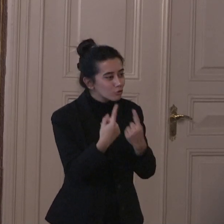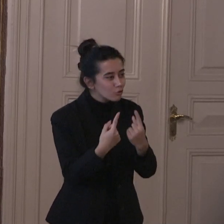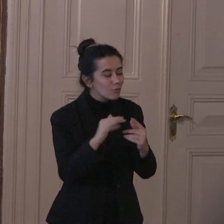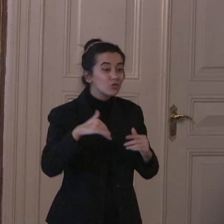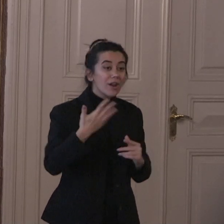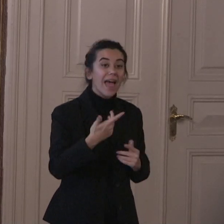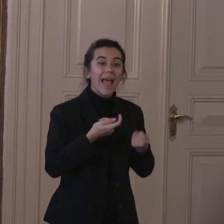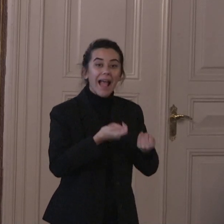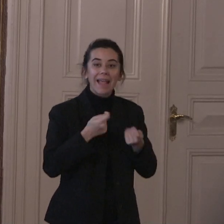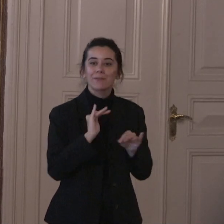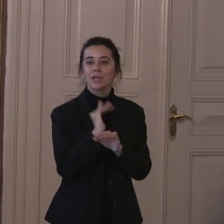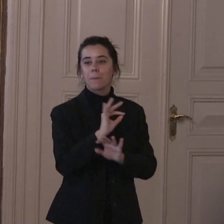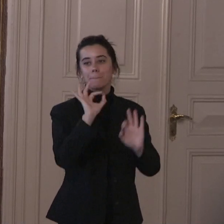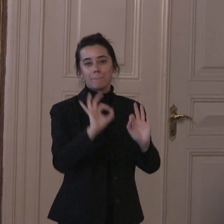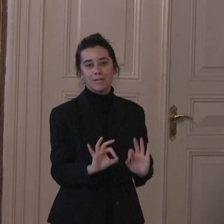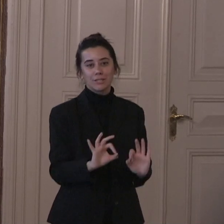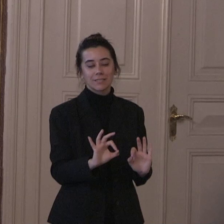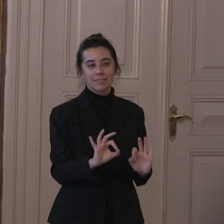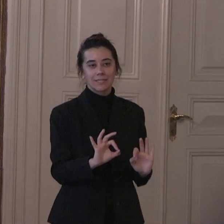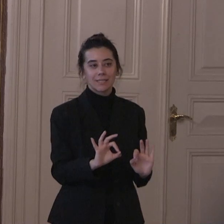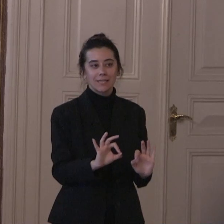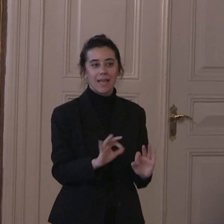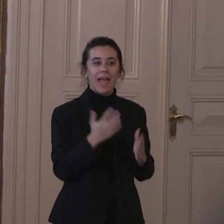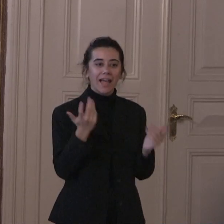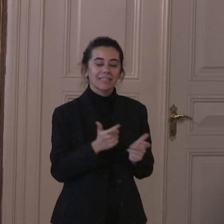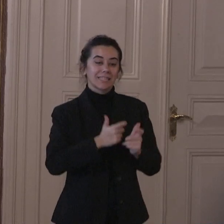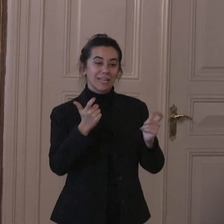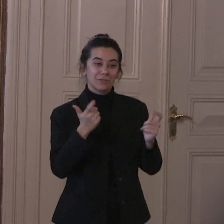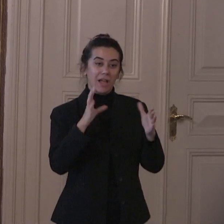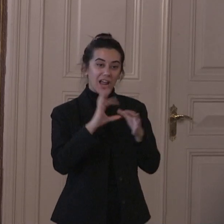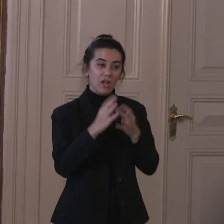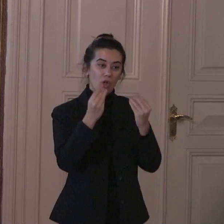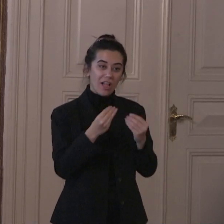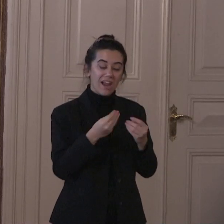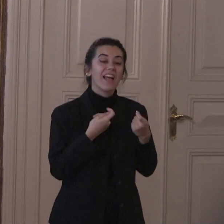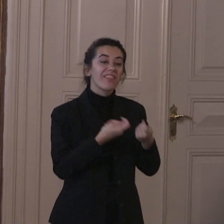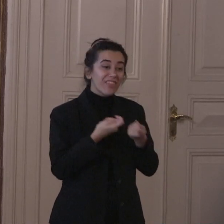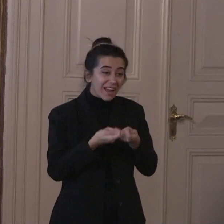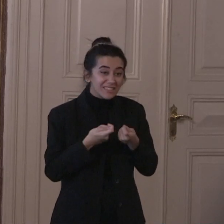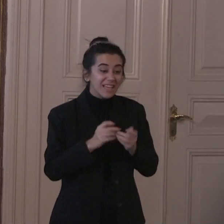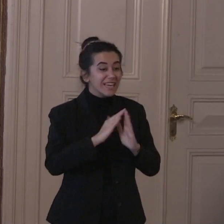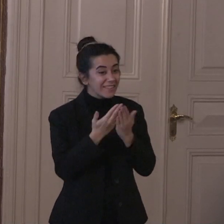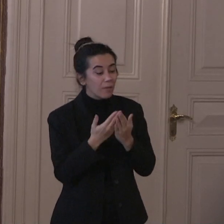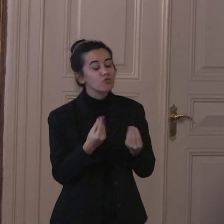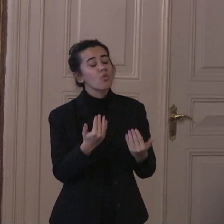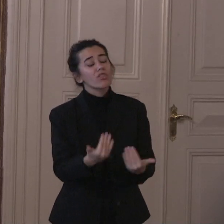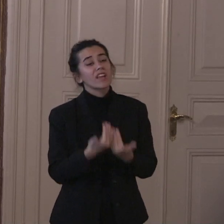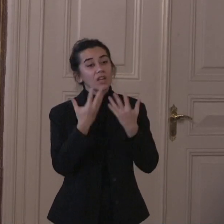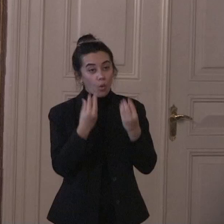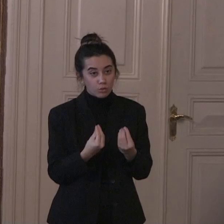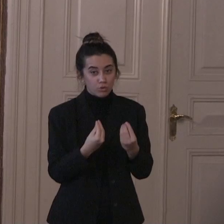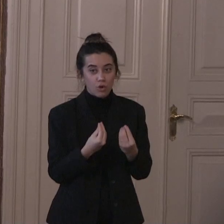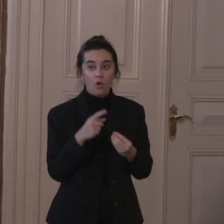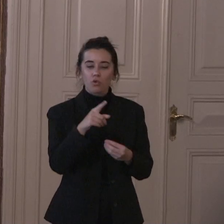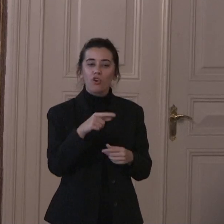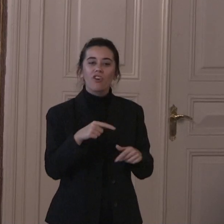eğitim hayatımı başladık, Elmigar'dan özellikle ders materyalleri konusunda büyük destek aldım. Bu arada bana Sayın Profesör